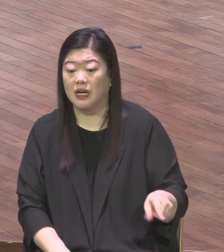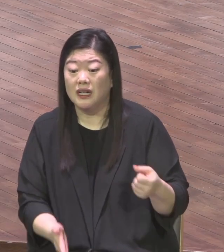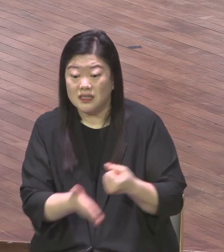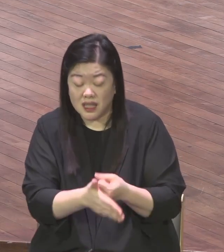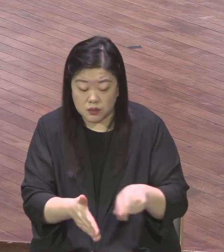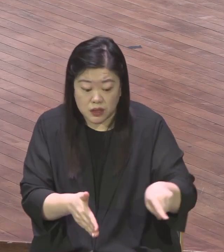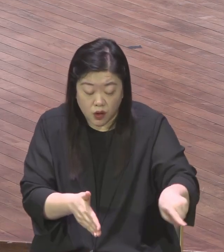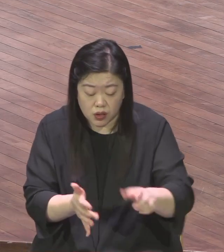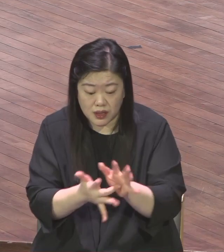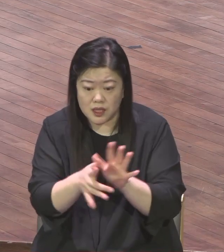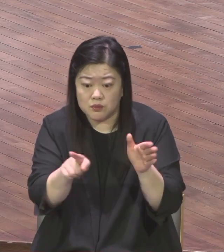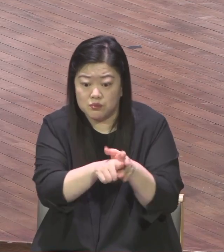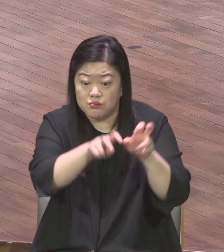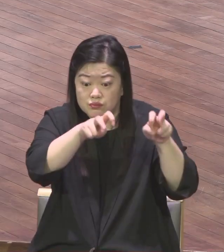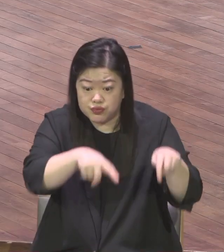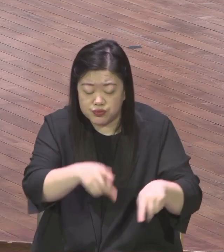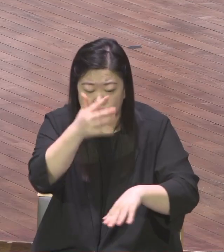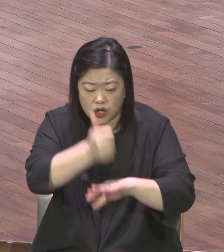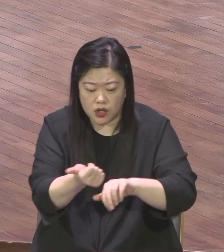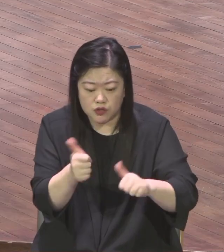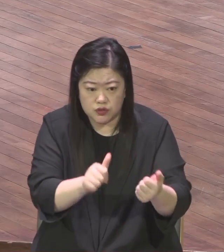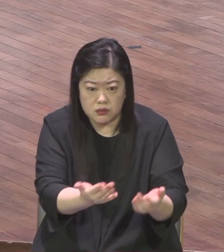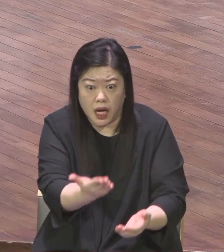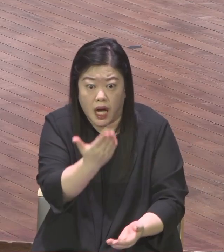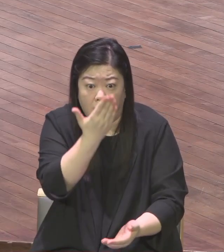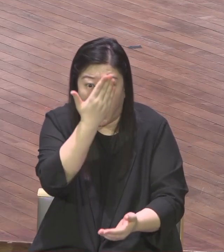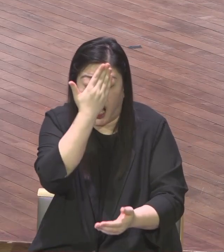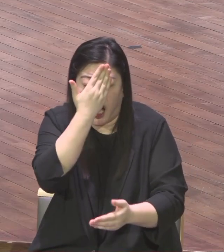되죠. 곡하게 되죠.